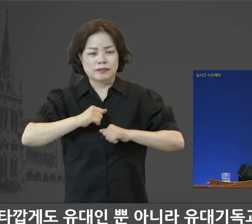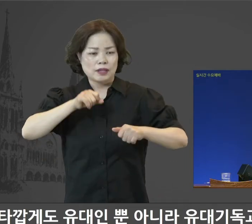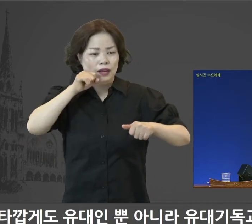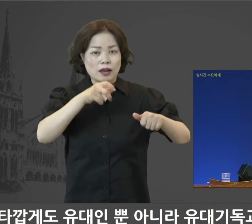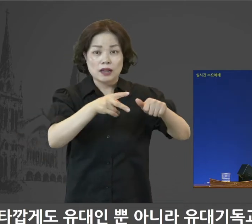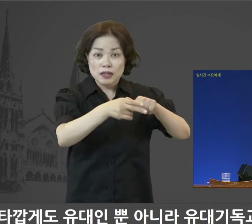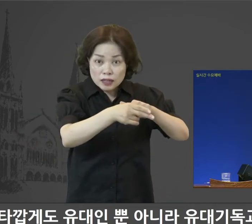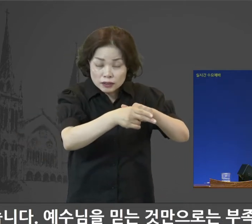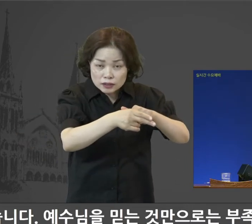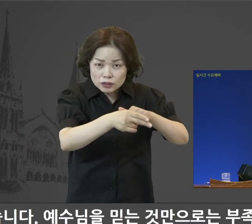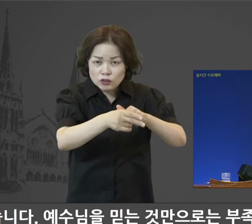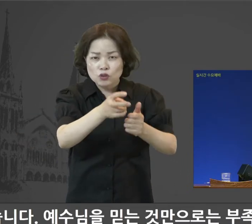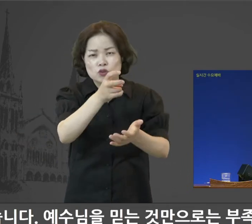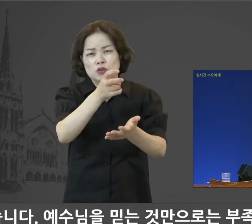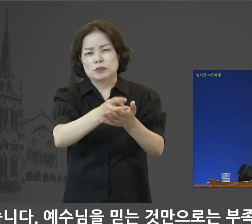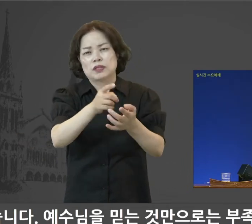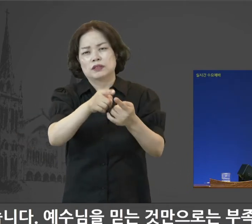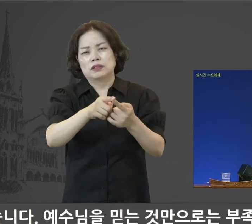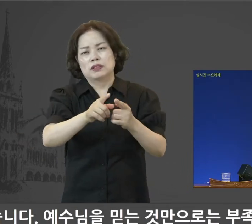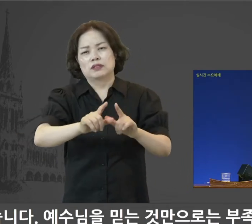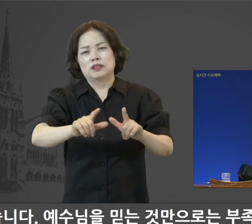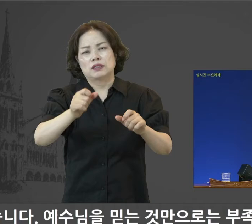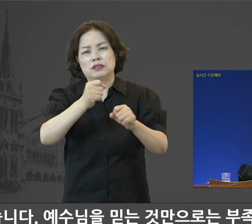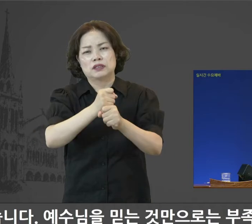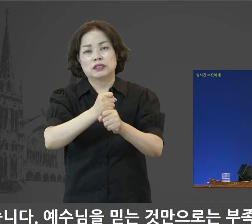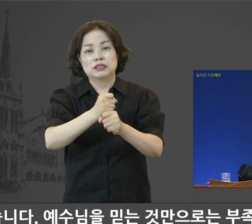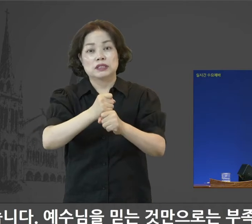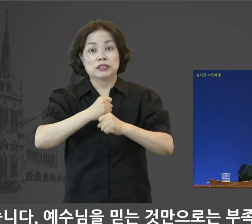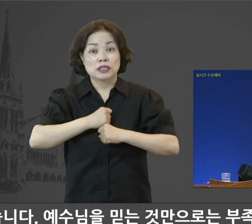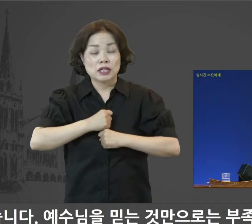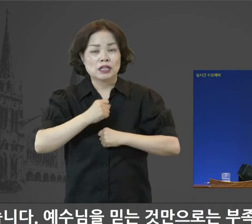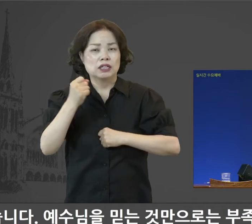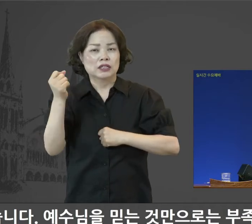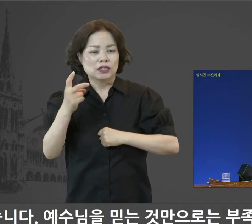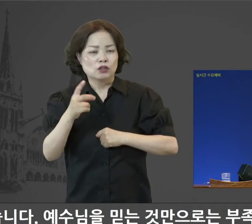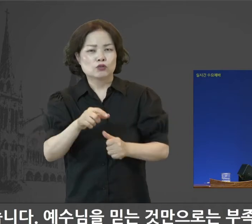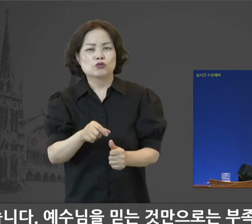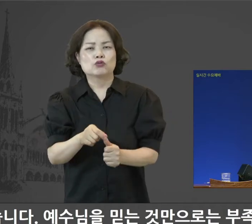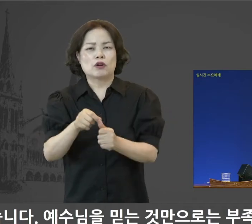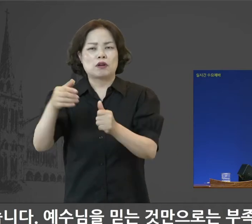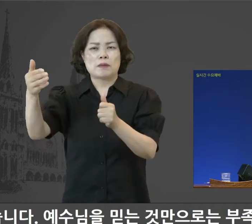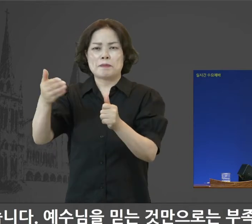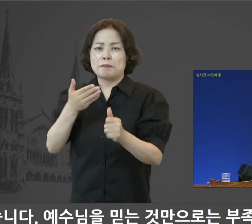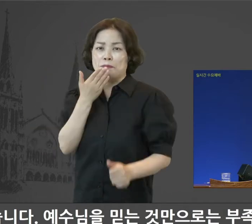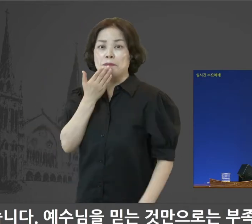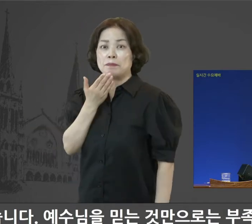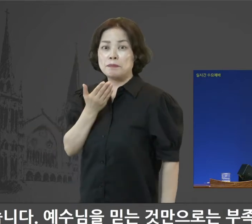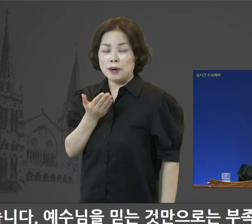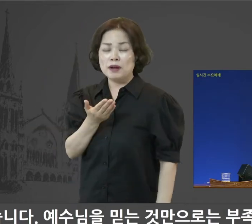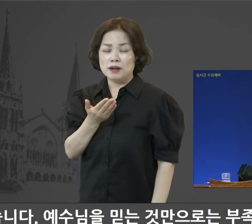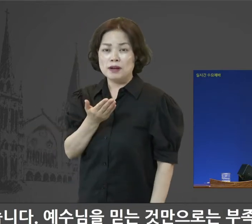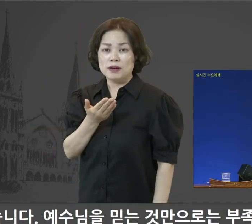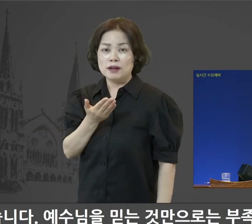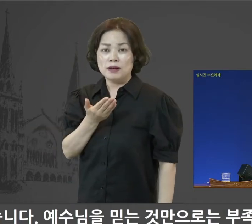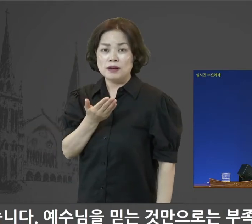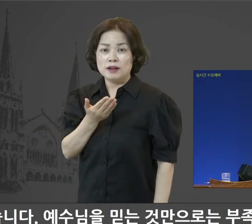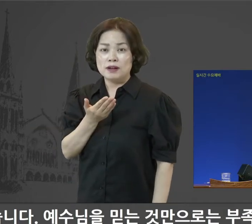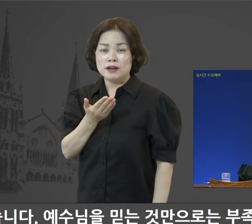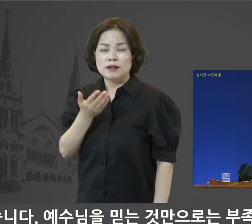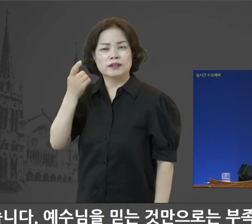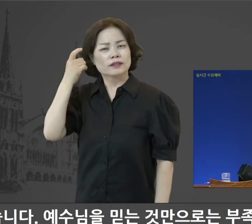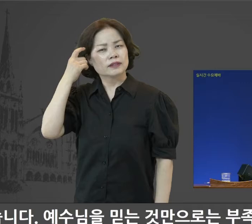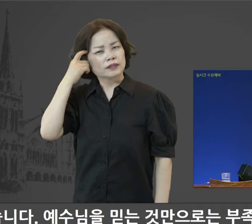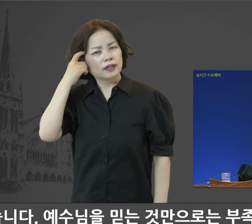아니라 율법에 정한 날과 달과 절기를 지켜야 된다. 그래야 구원을 받을 수 있다라고